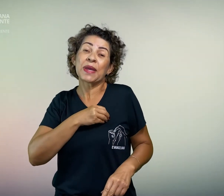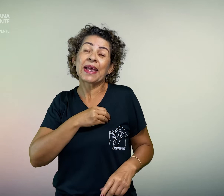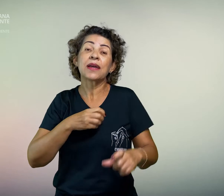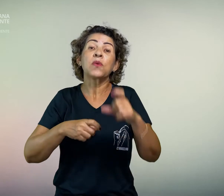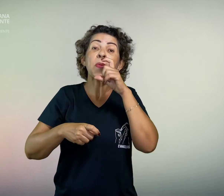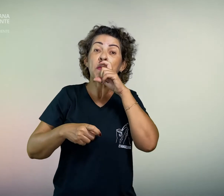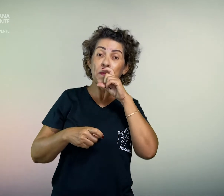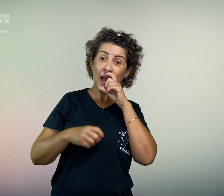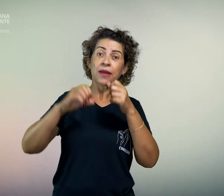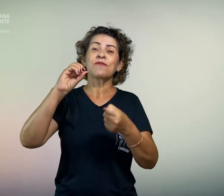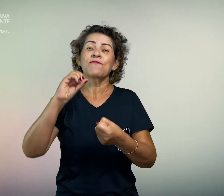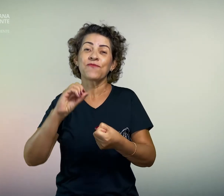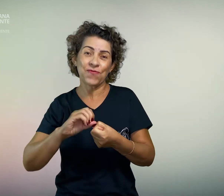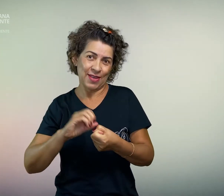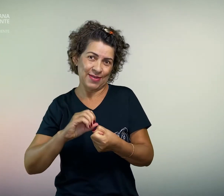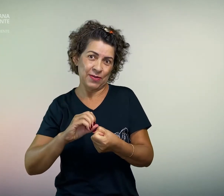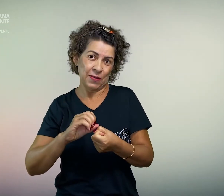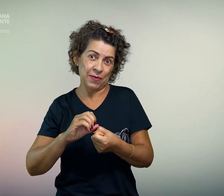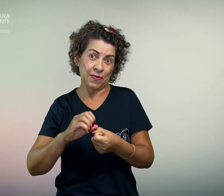pecados cometidos pelos pais,